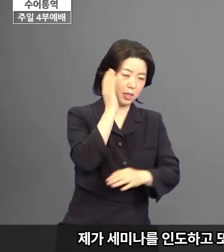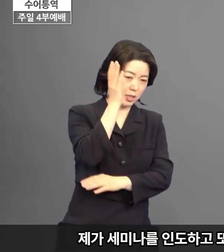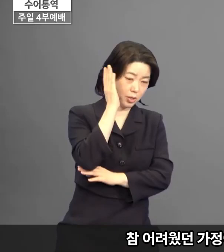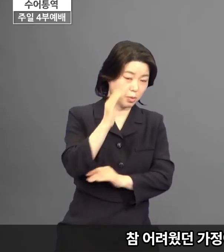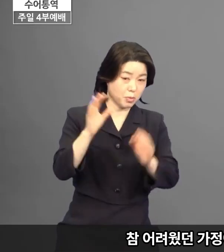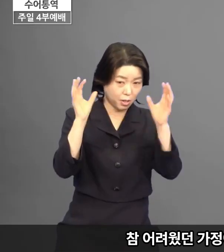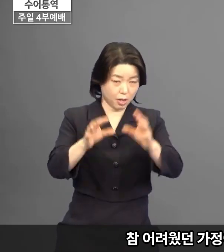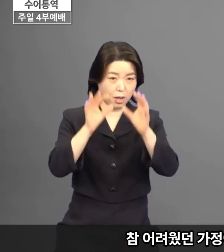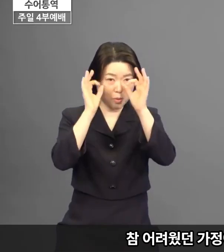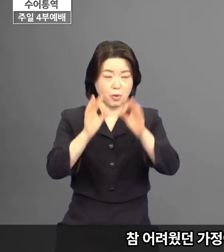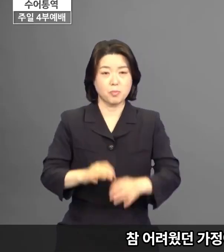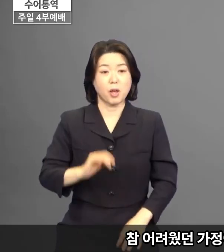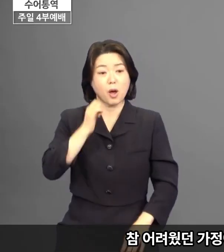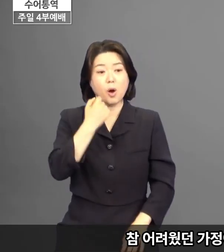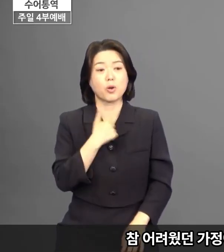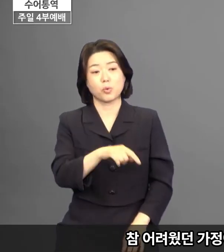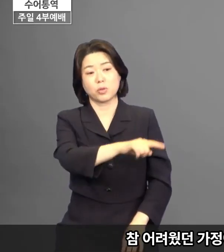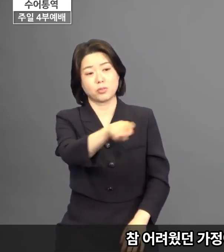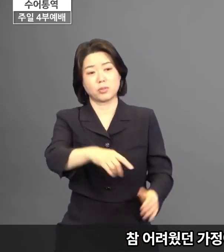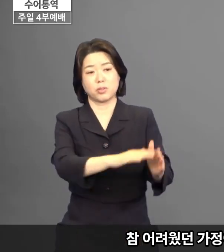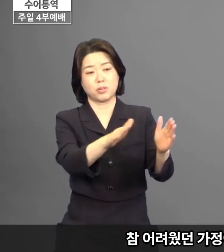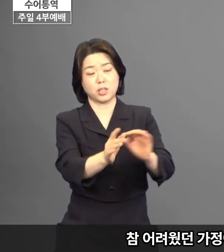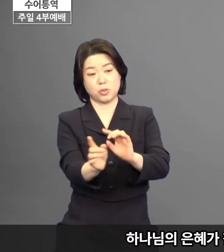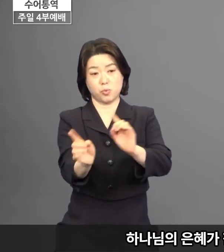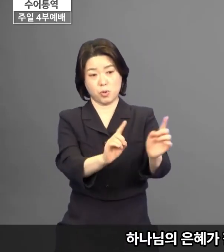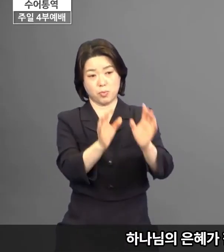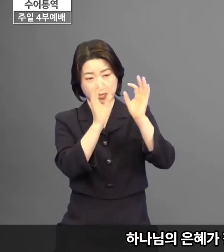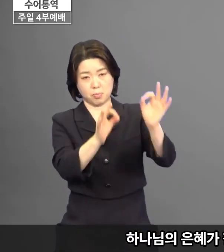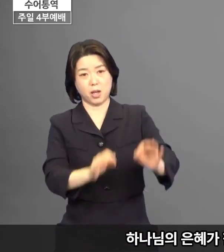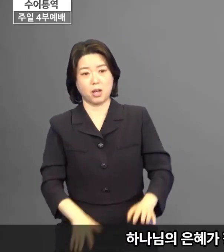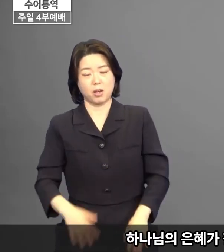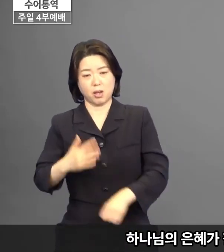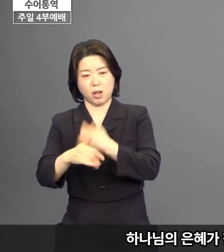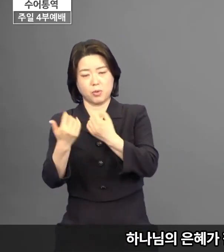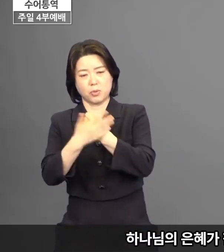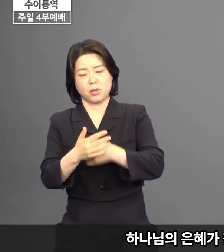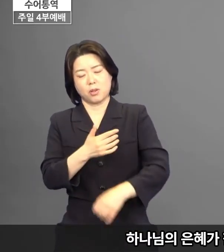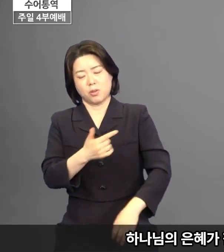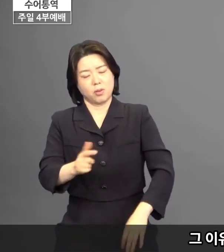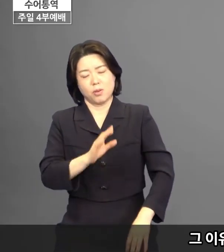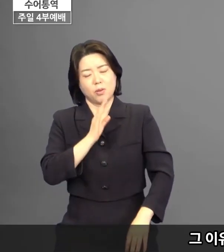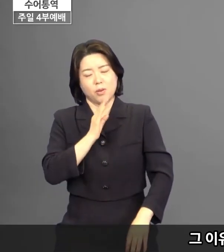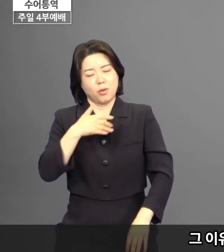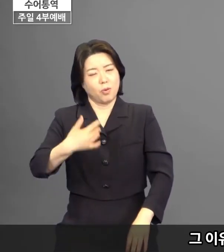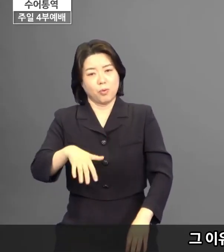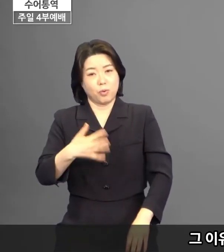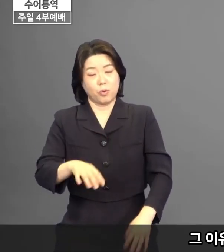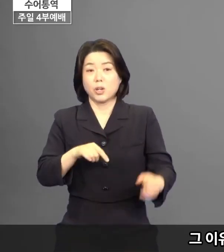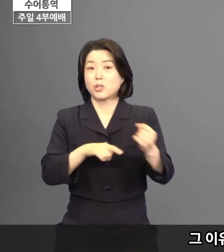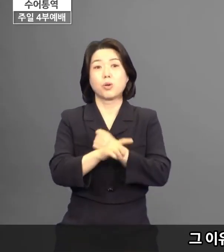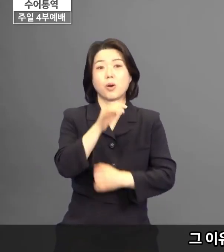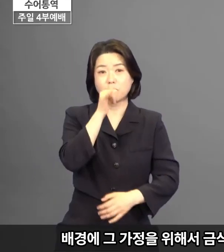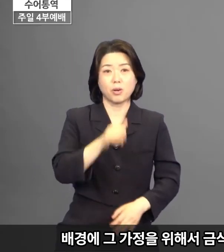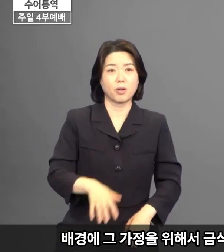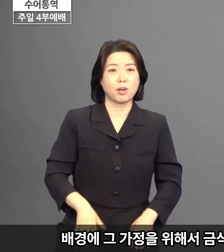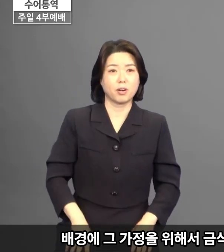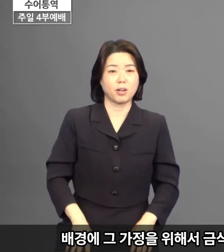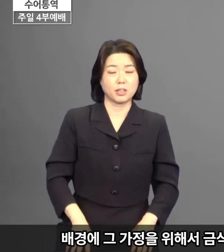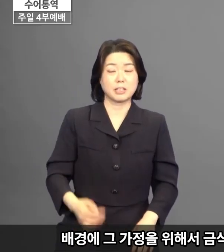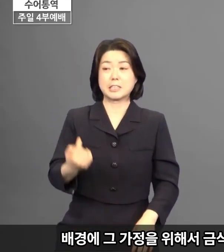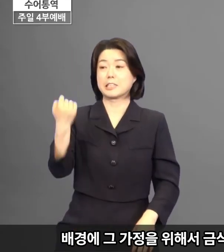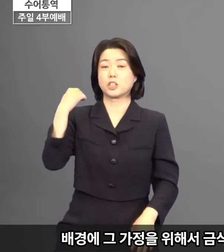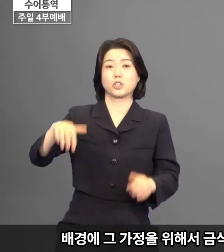보면 참 어려웠던 가정이 회복되는 것을 보면 하나님 은혜가 참 크다는 걸 느끼는데 그 이유가 있어요.